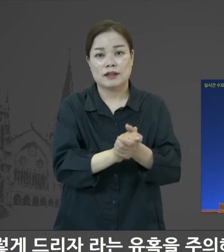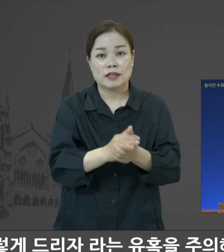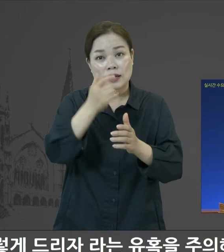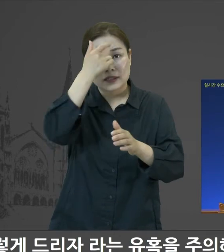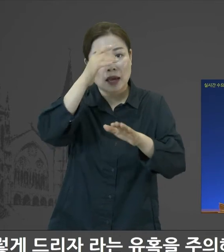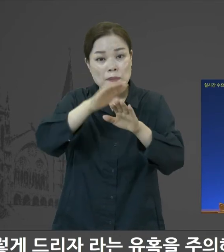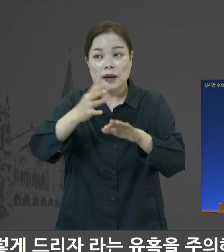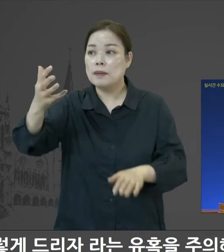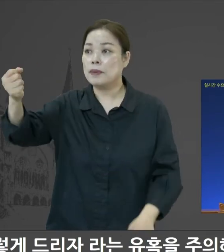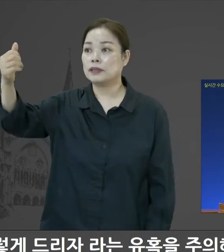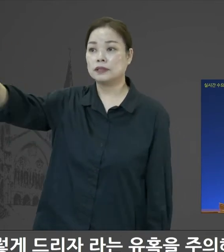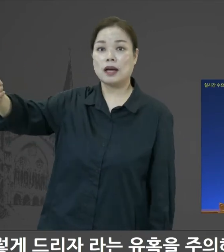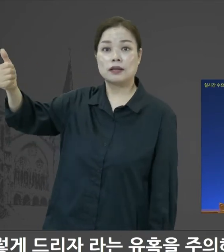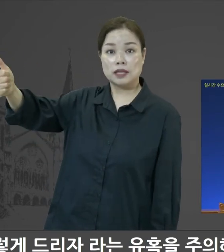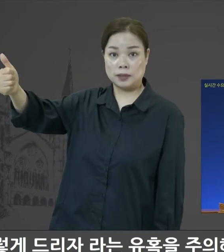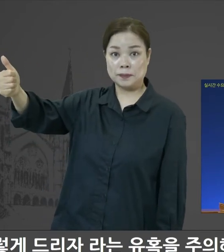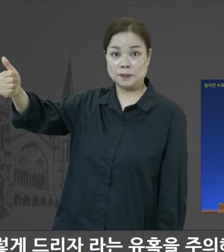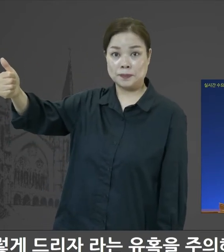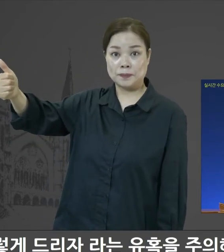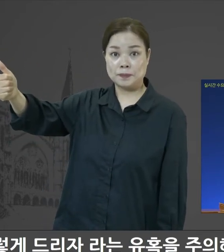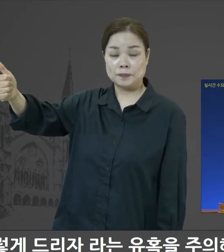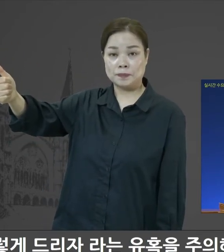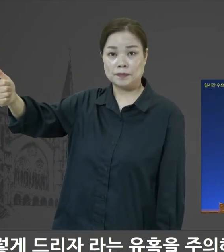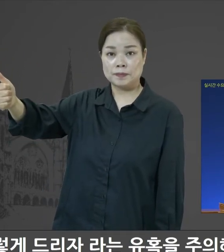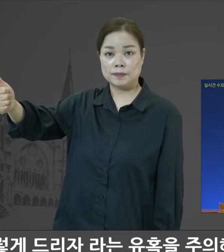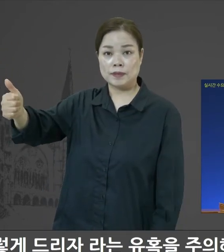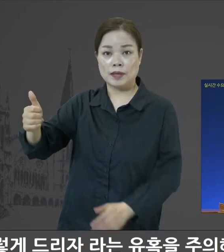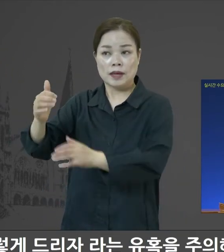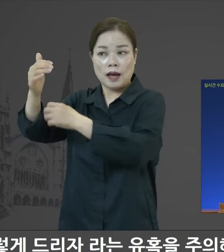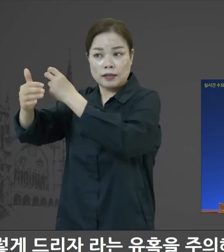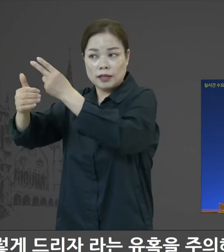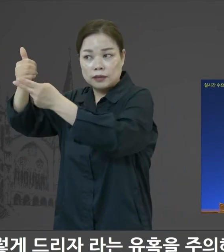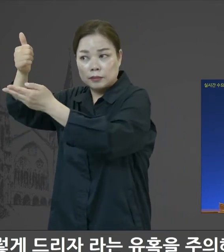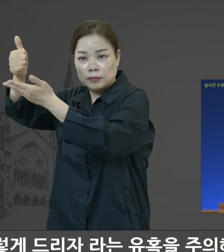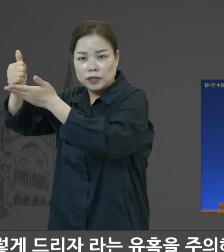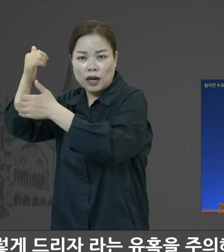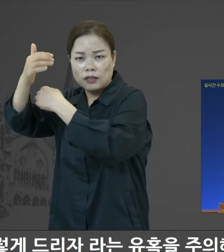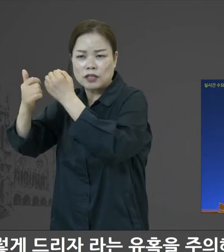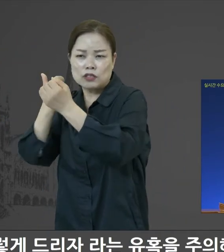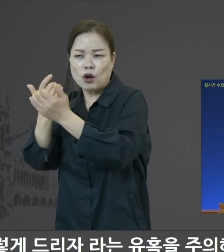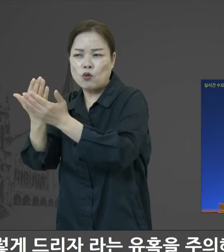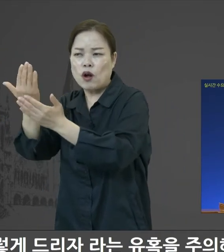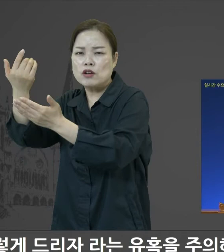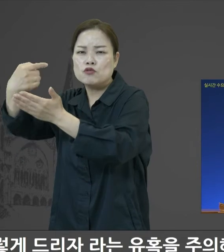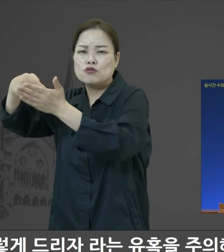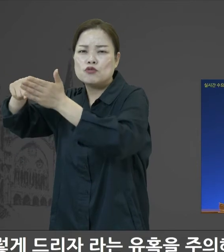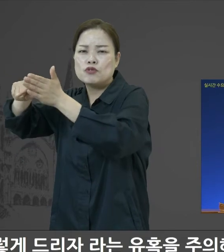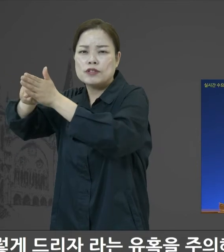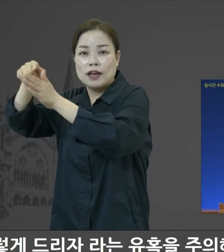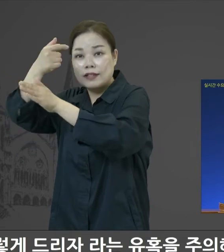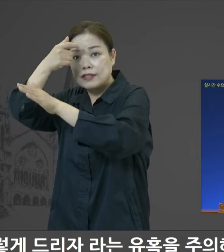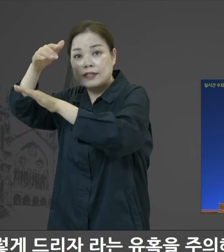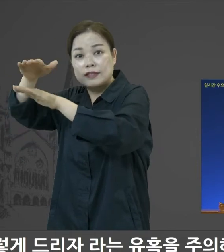예배를 받으시는 분은 하나님이십니다. 신본주의 예배, 하나님 중심 예배,